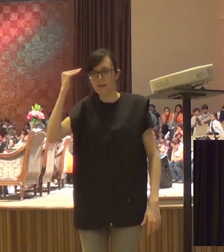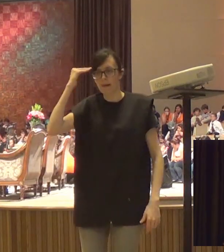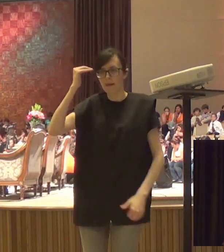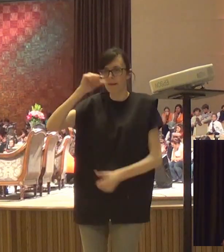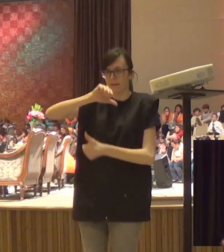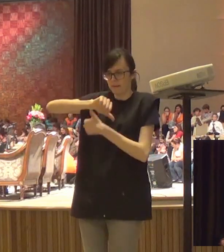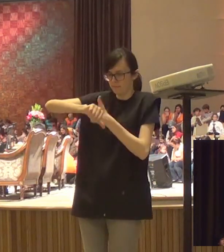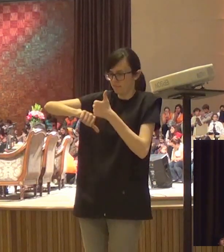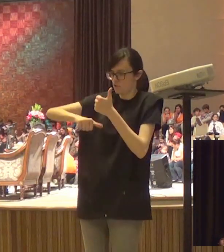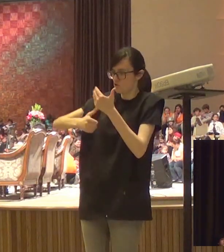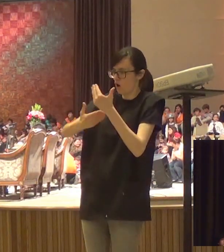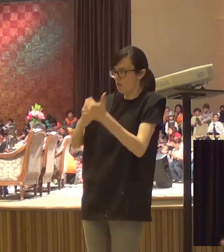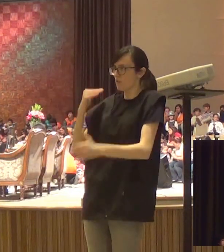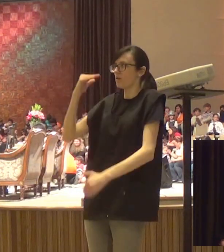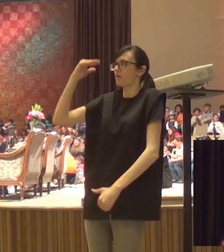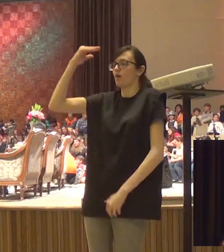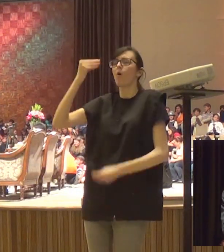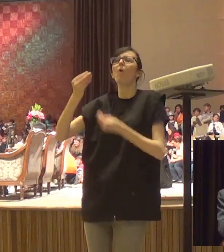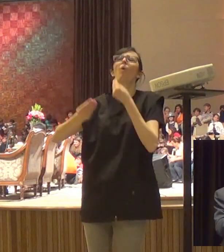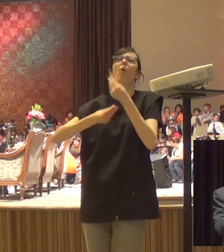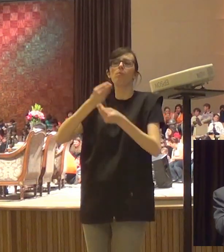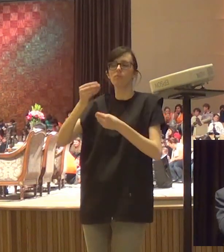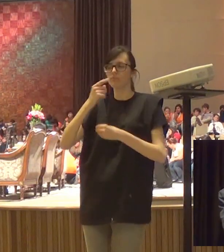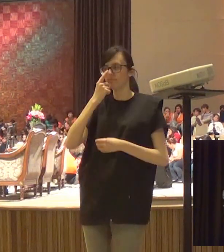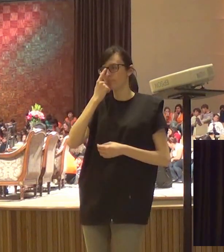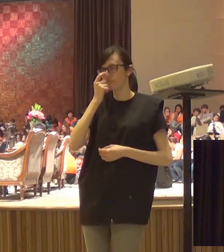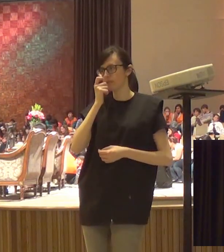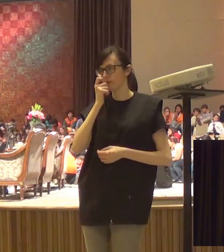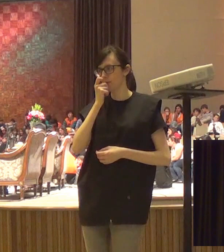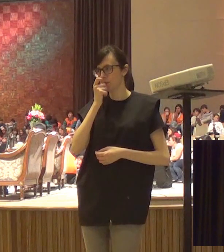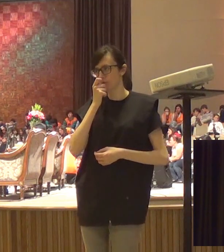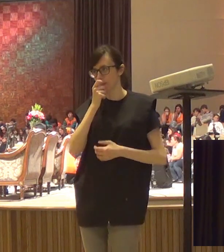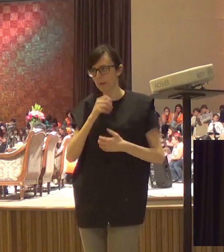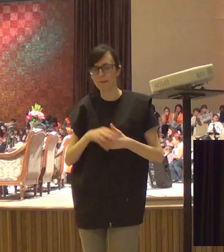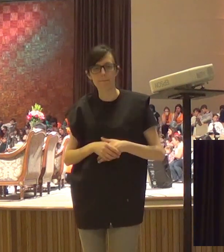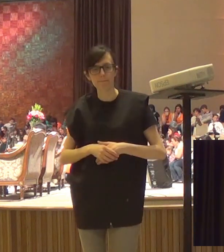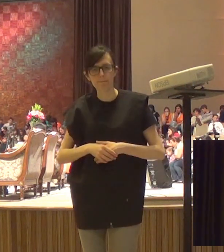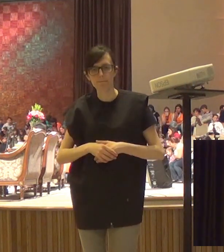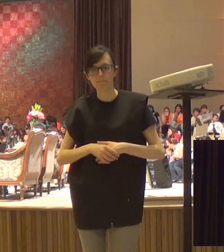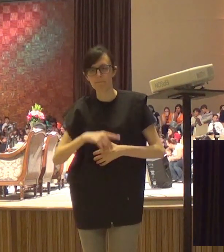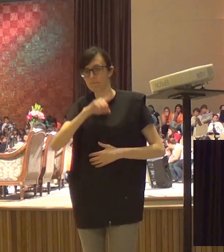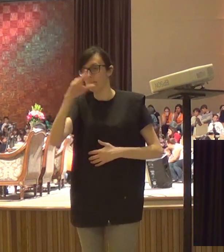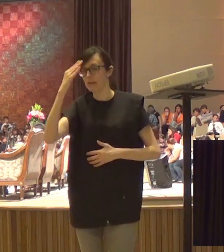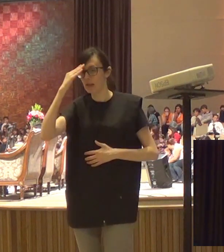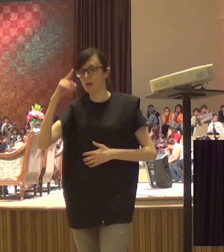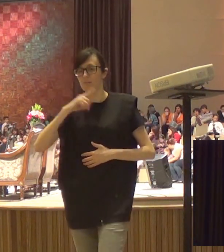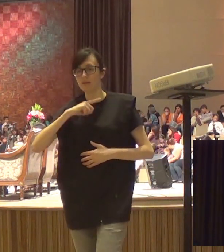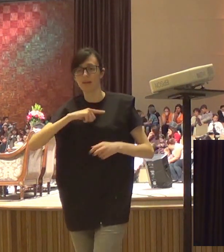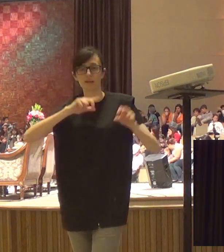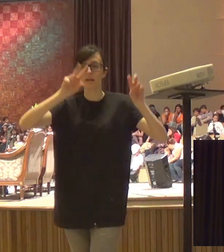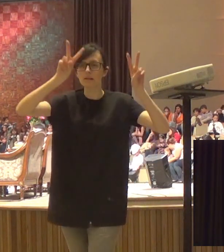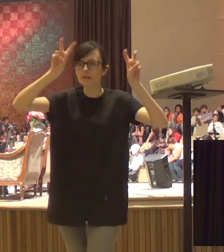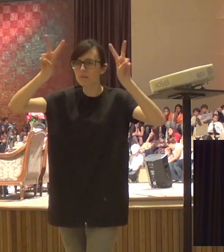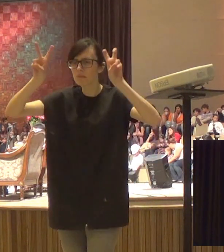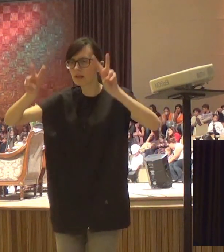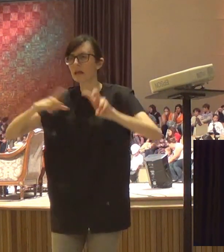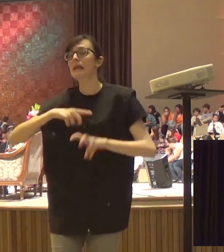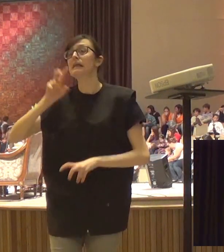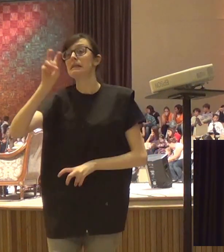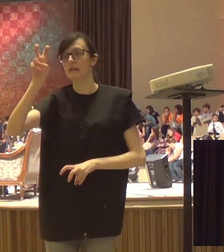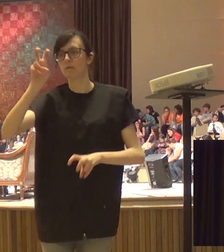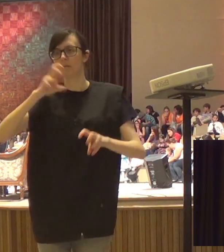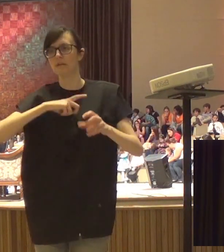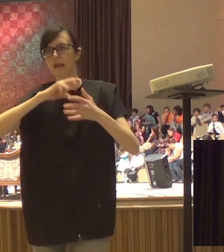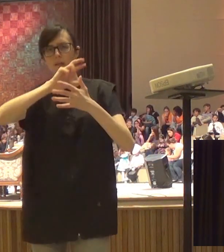juventude, tendo um relacionamento marcante com Deus. Você quer saber quais foram os 5 elementos que apareceram como mais